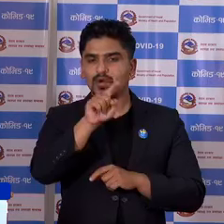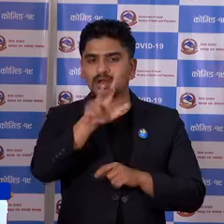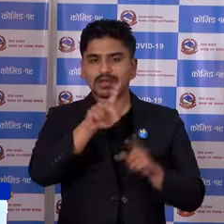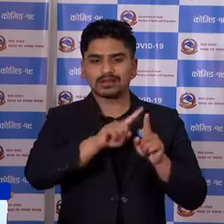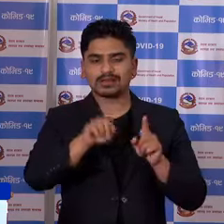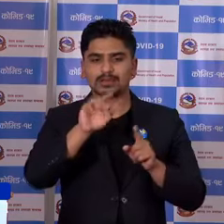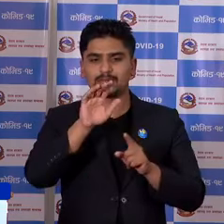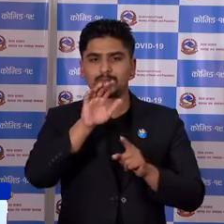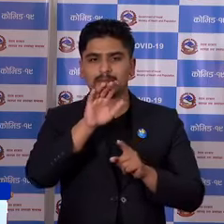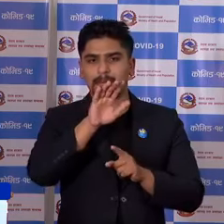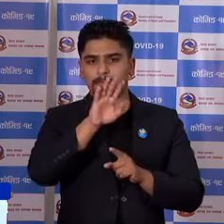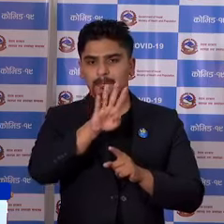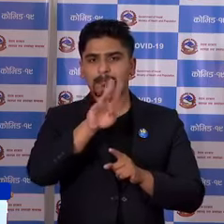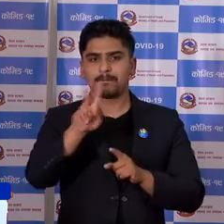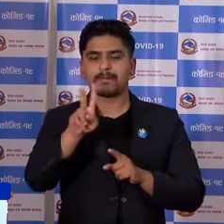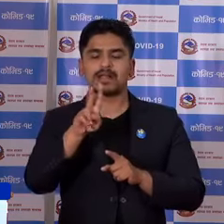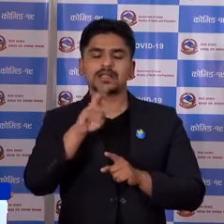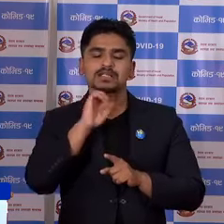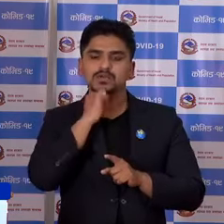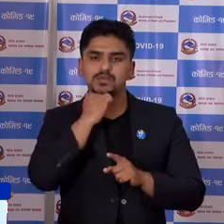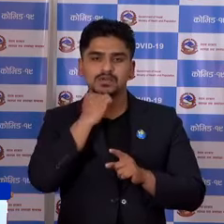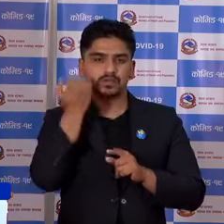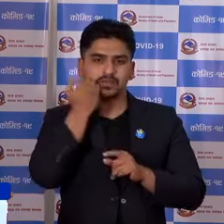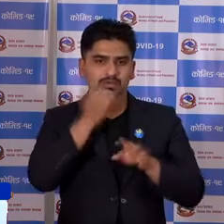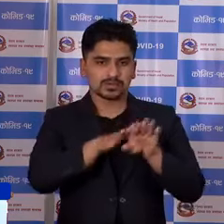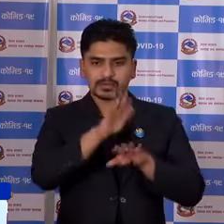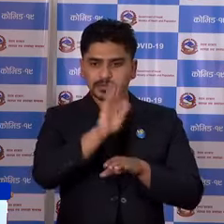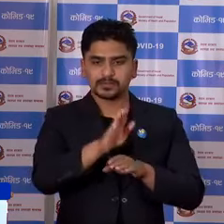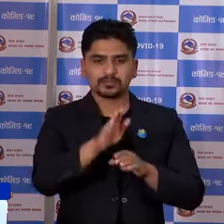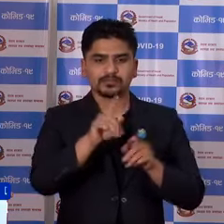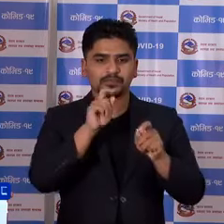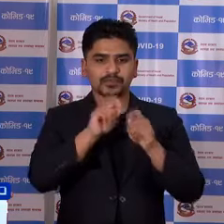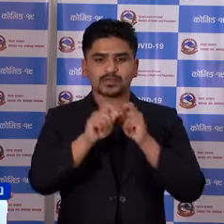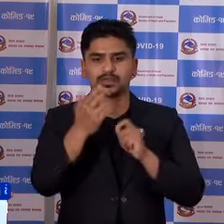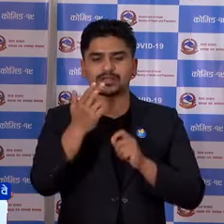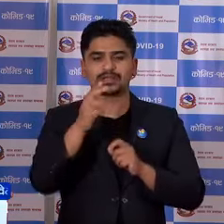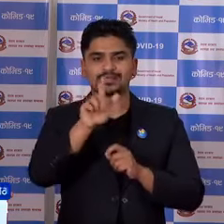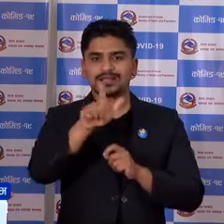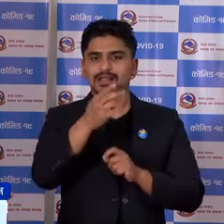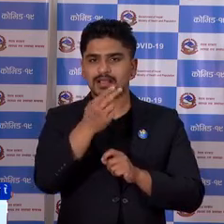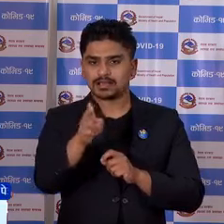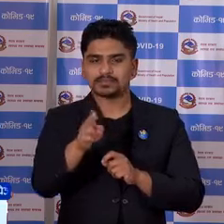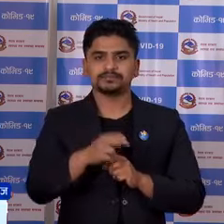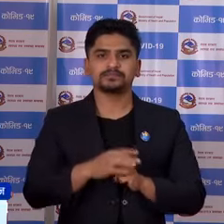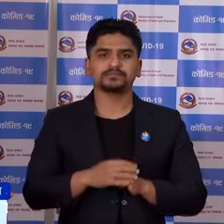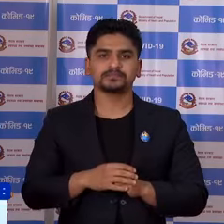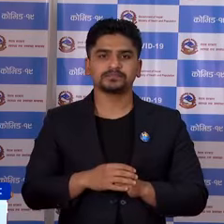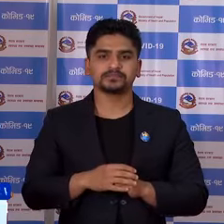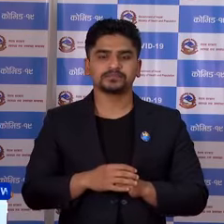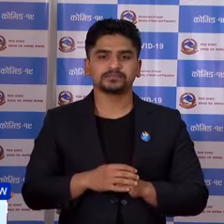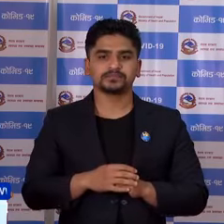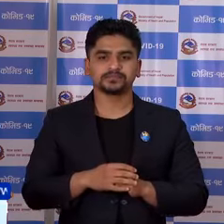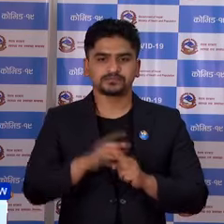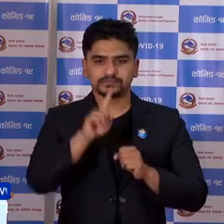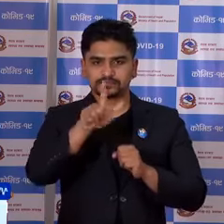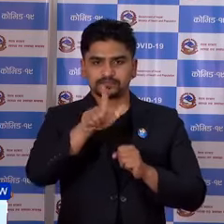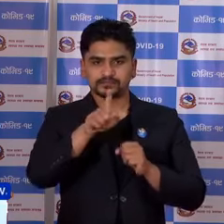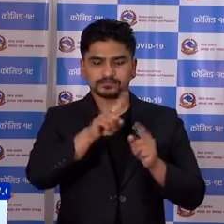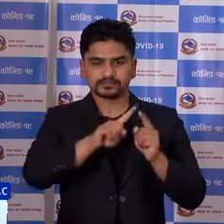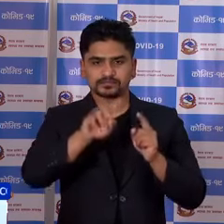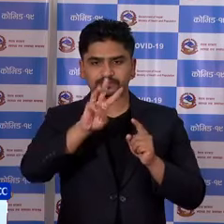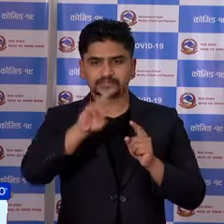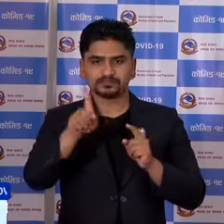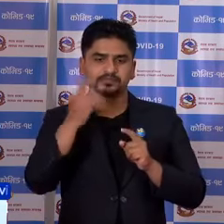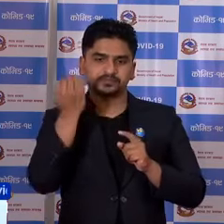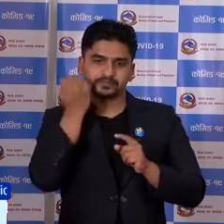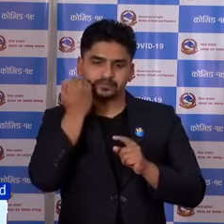18 देखि 42 वर्ष उमेरका पुरुषहरू नै हुनुहुन्छ। त्यसै गरी सर्लाहीका 7 जना हुनुहुन्छ, जो